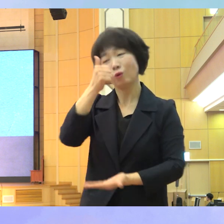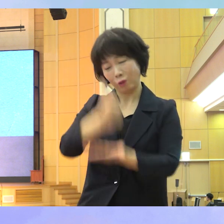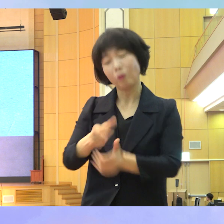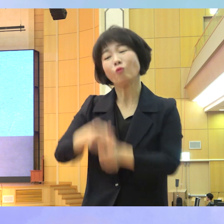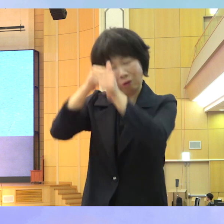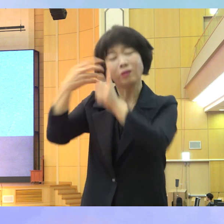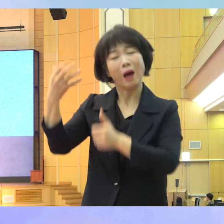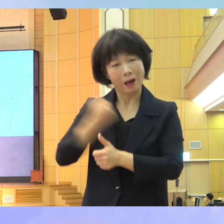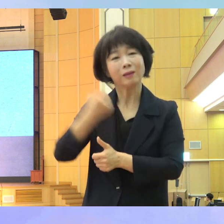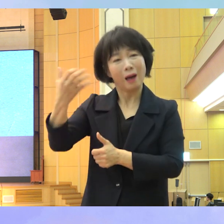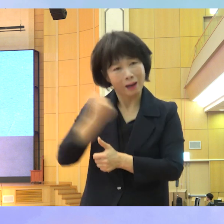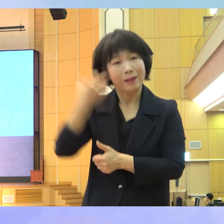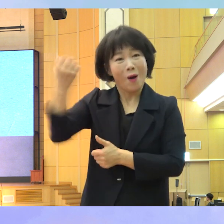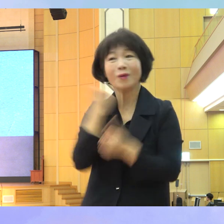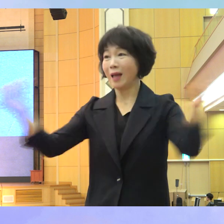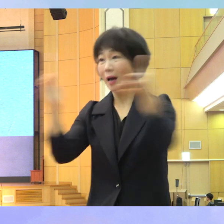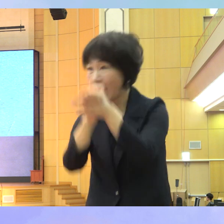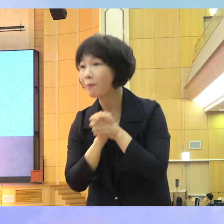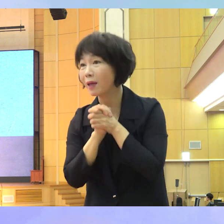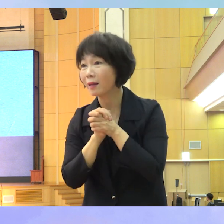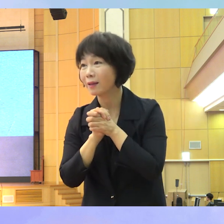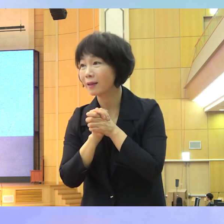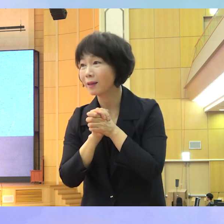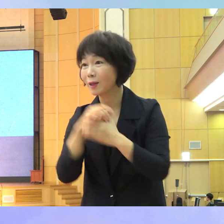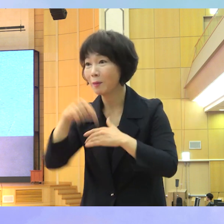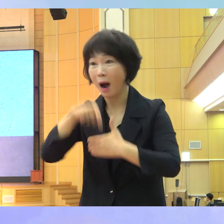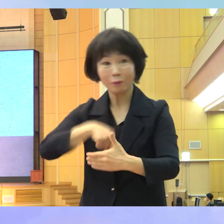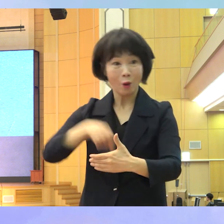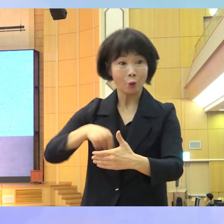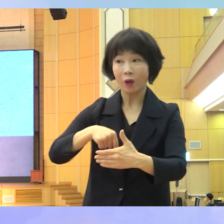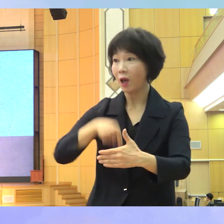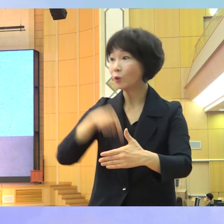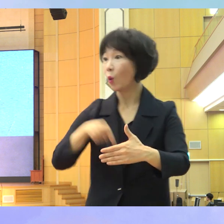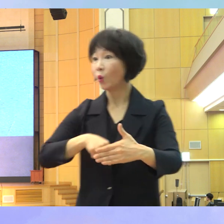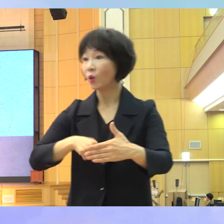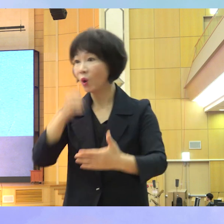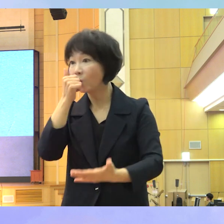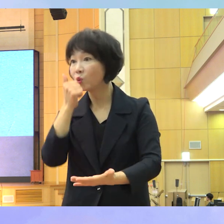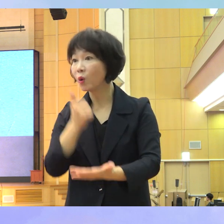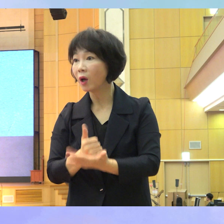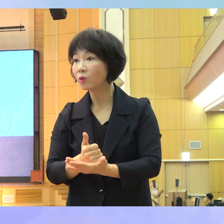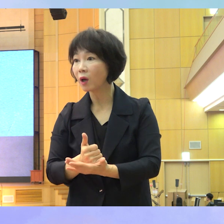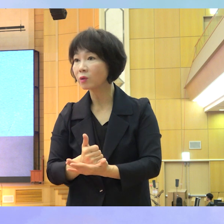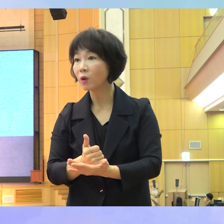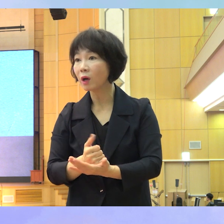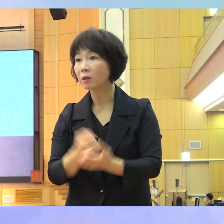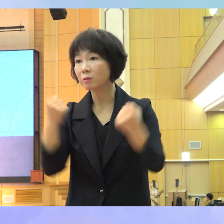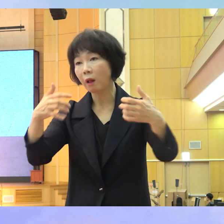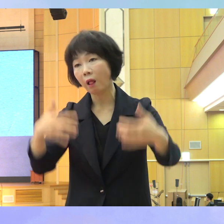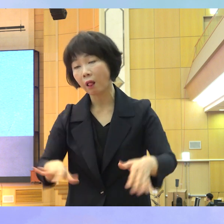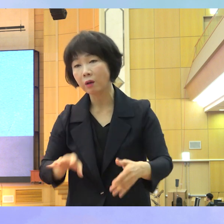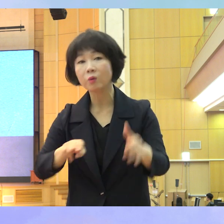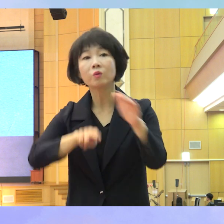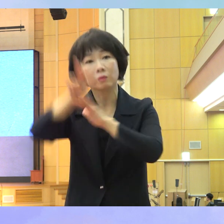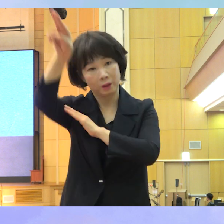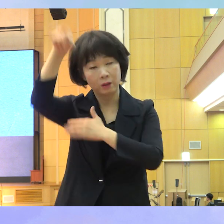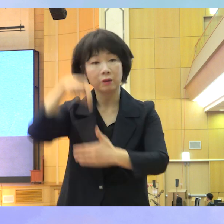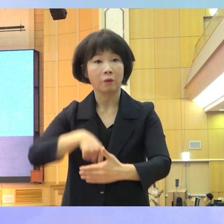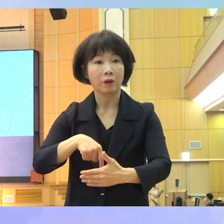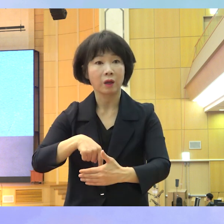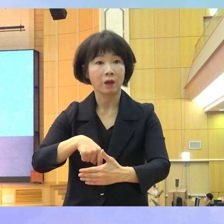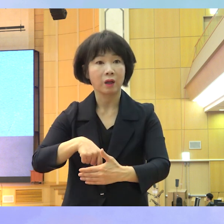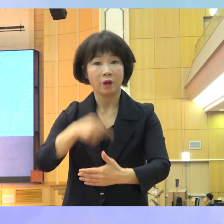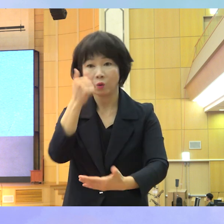자꾸 채워내야 내 안에서 죄가 덜어내지는 거예요. 이거를 자꾸